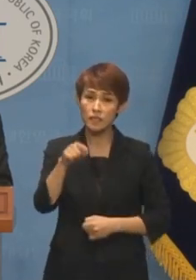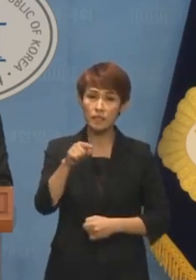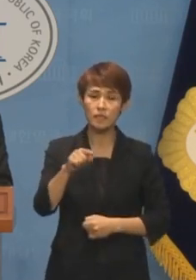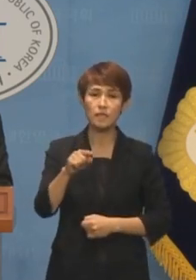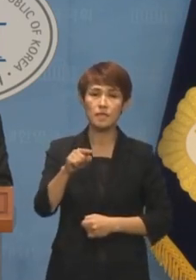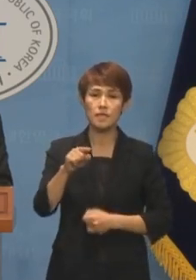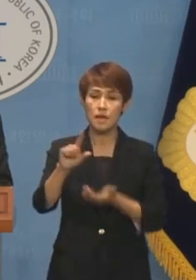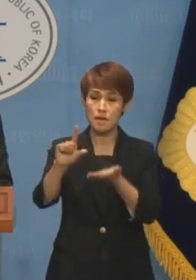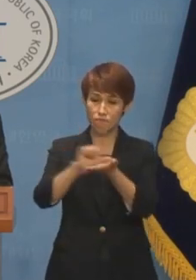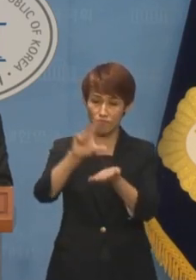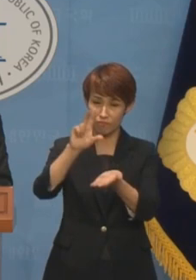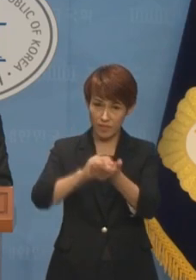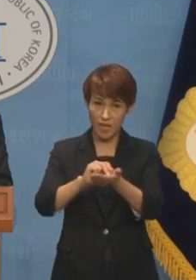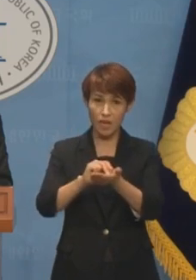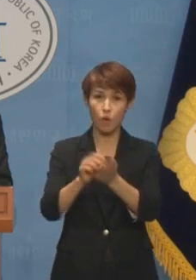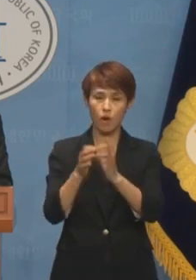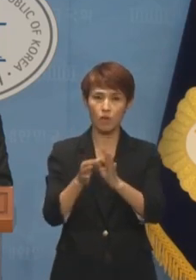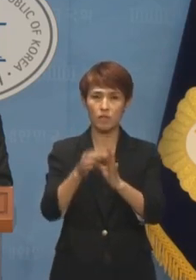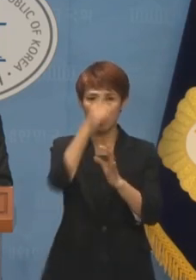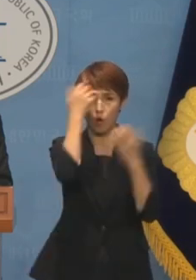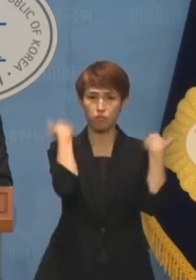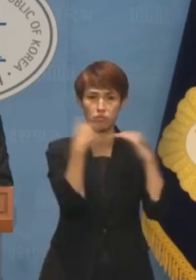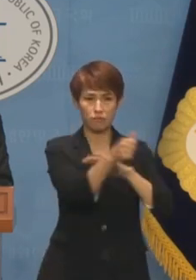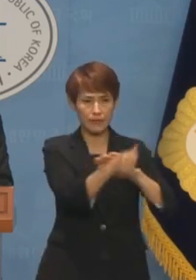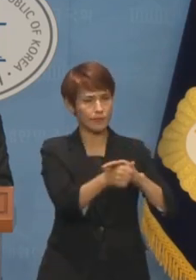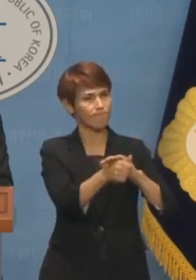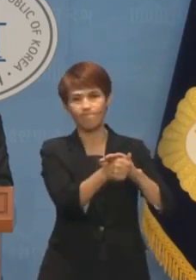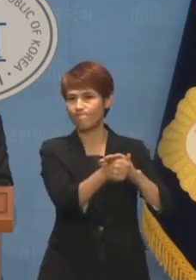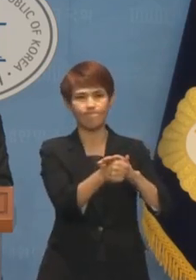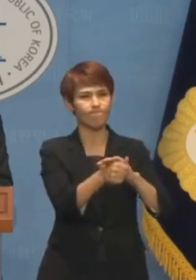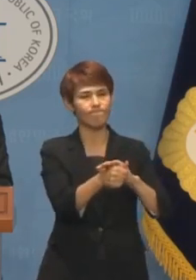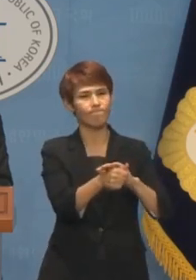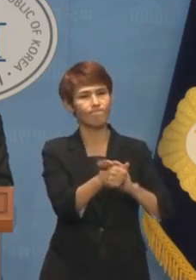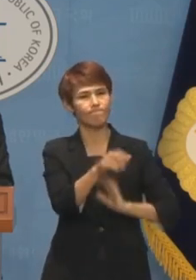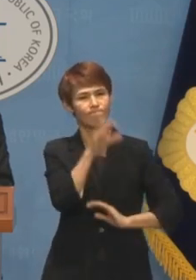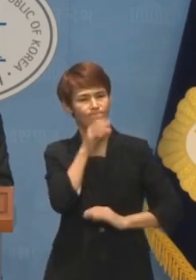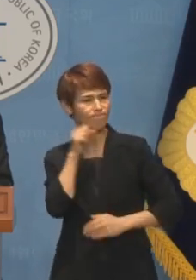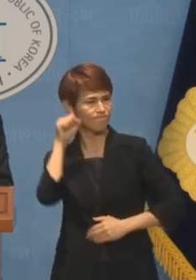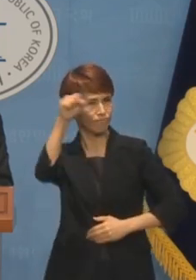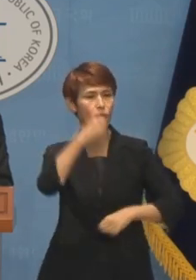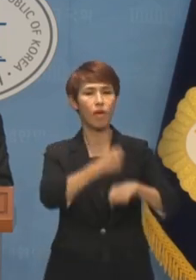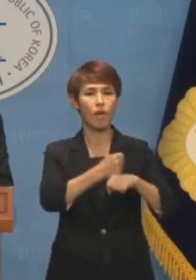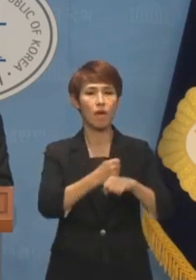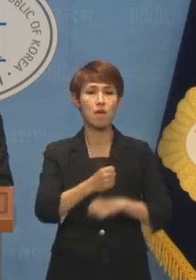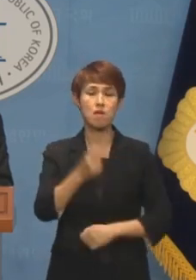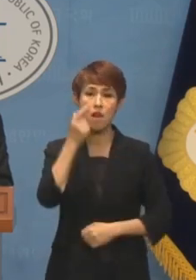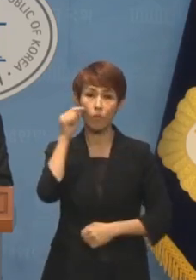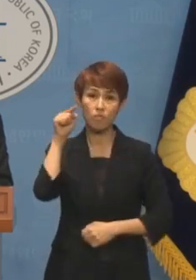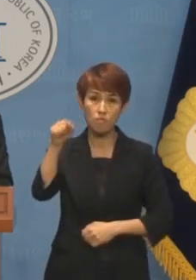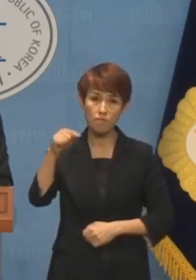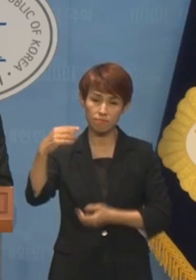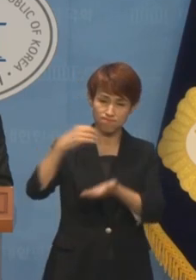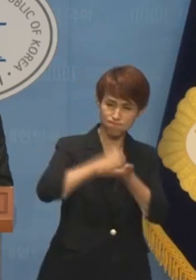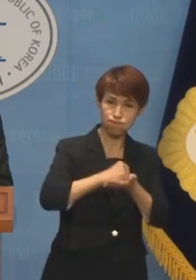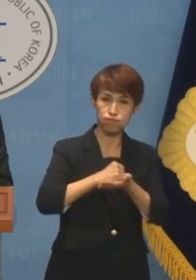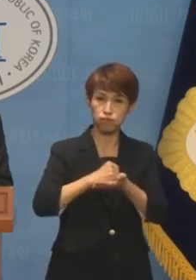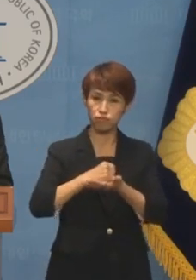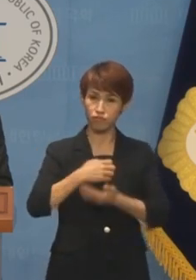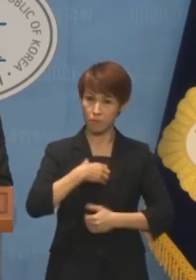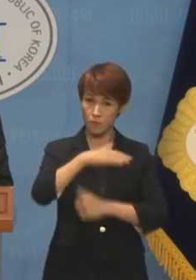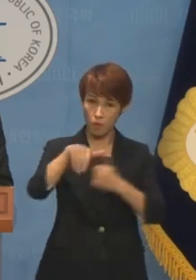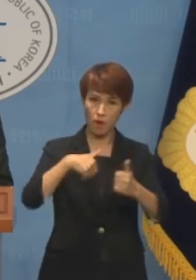네이버 라인 사태에 대한 정부의 소극적 대응을 철저히 따져 묻고 일본의 침탈 시도로부터 우리